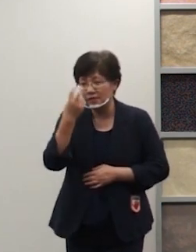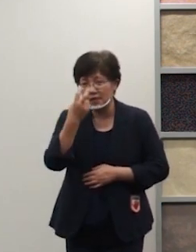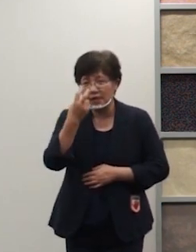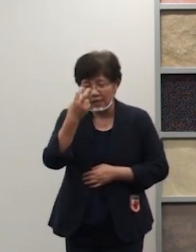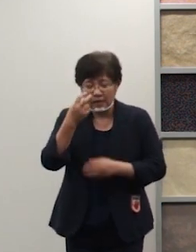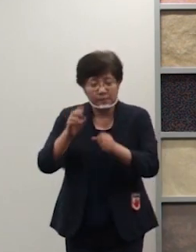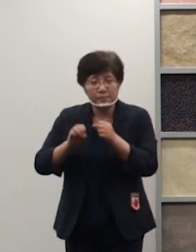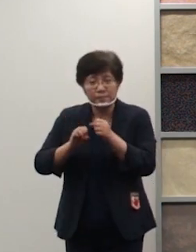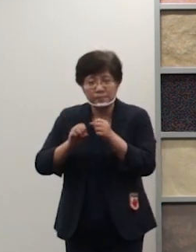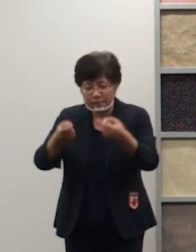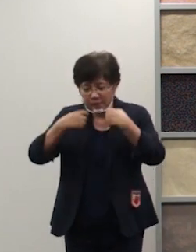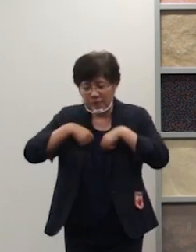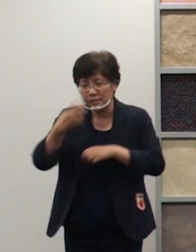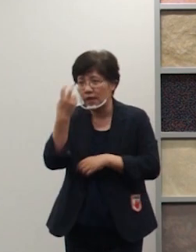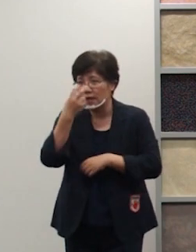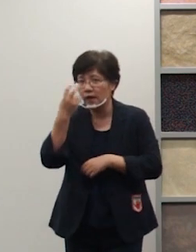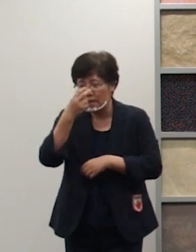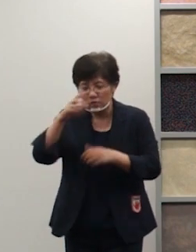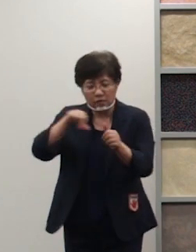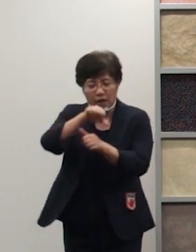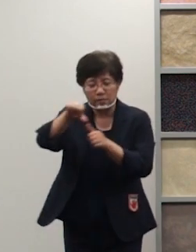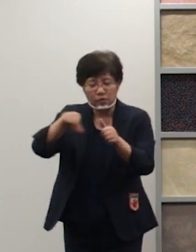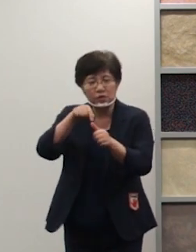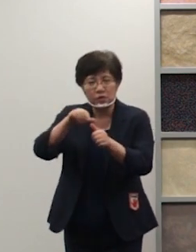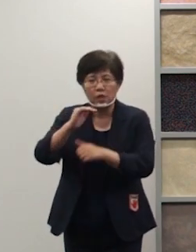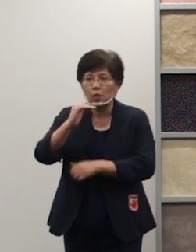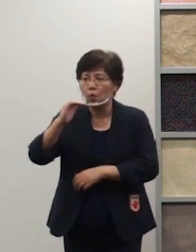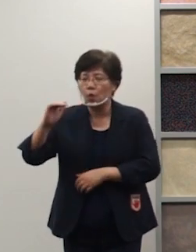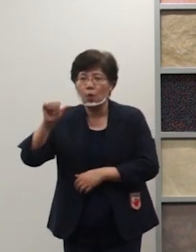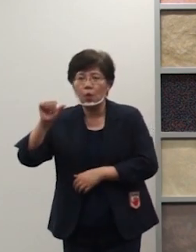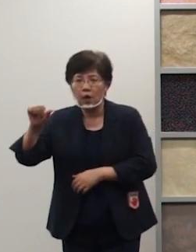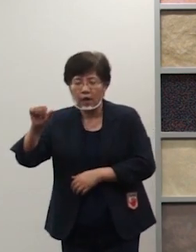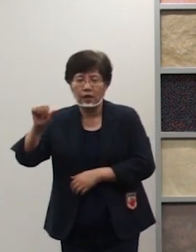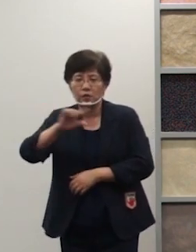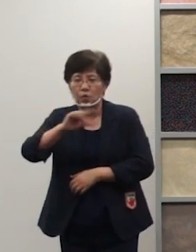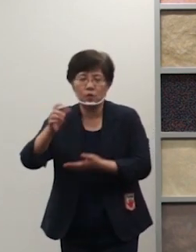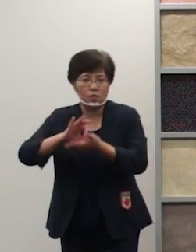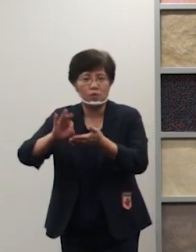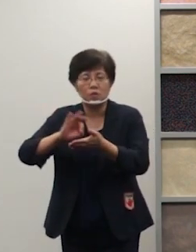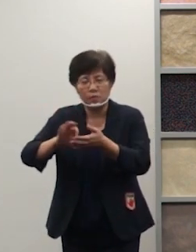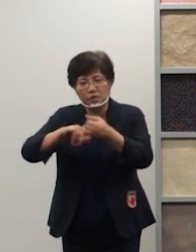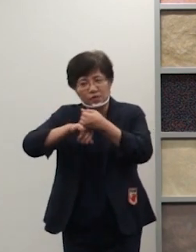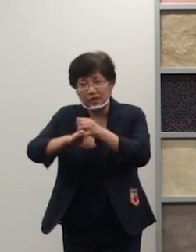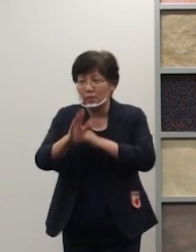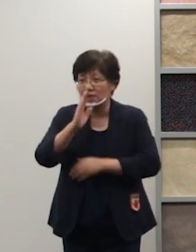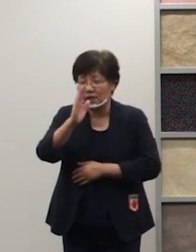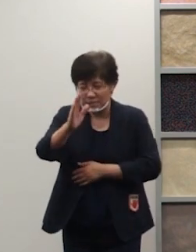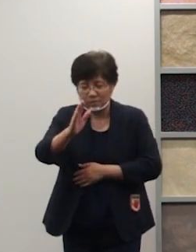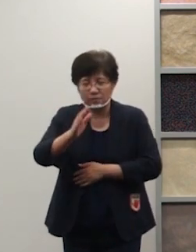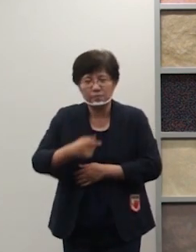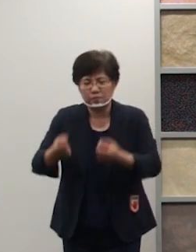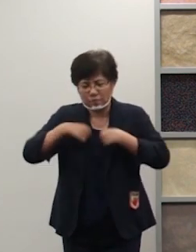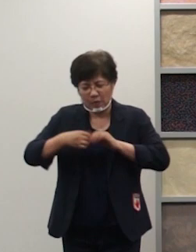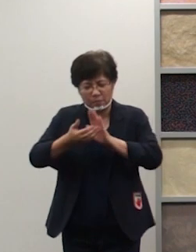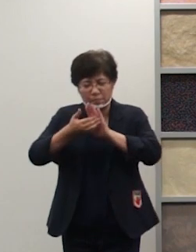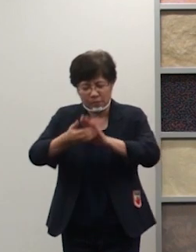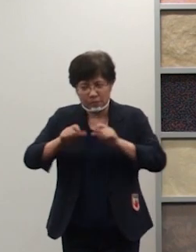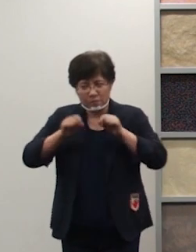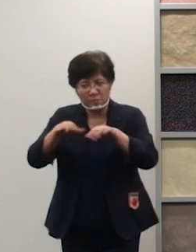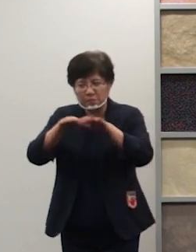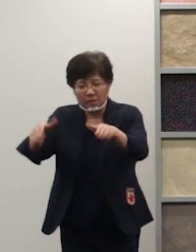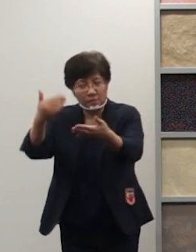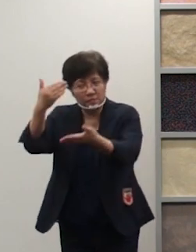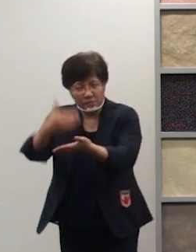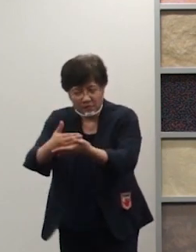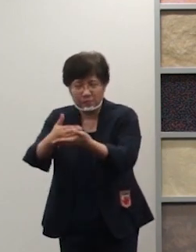アの利用などについてもぜひともよろしくお願いいたします。うつらない、うつさないための行動をどう